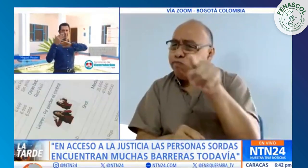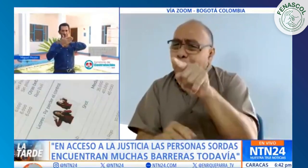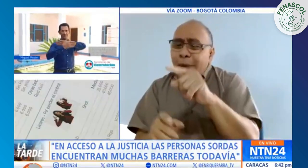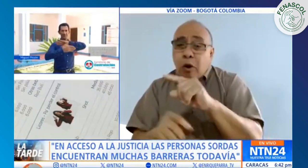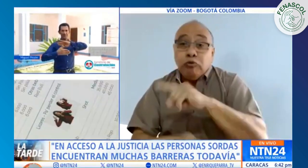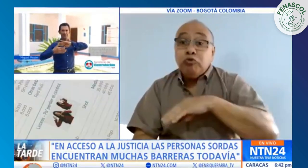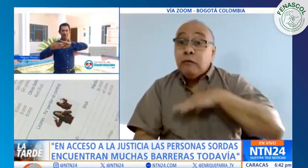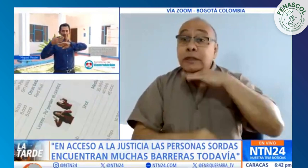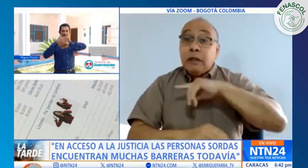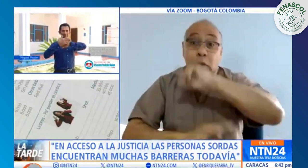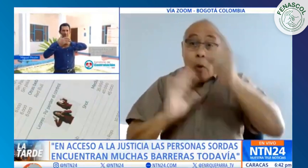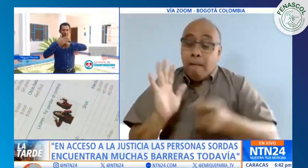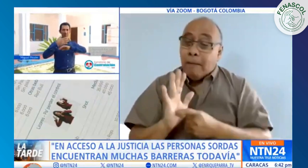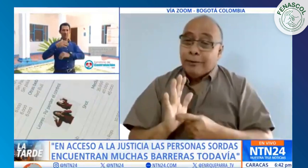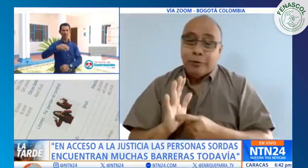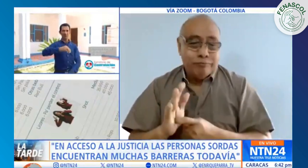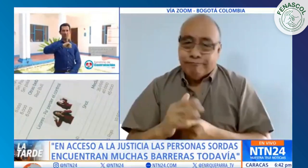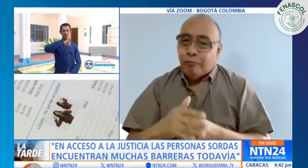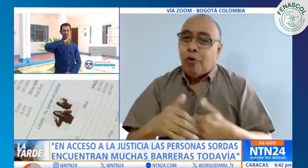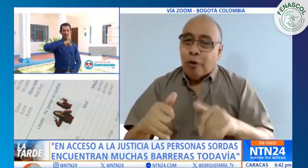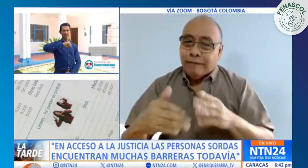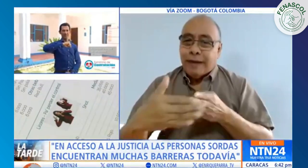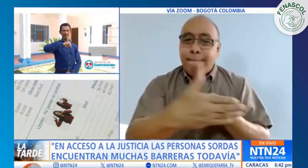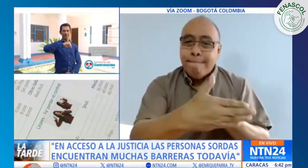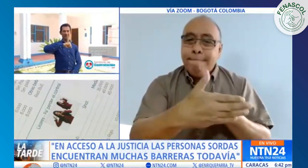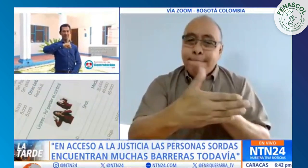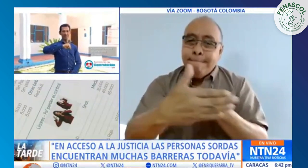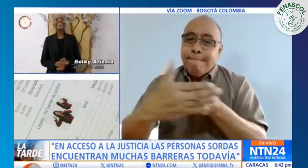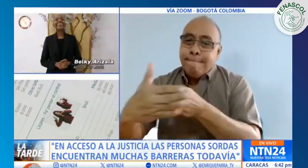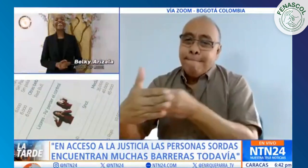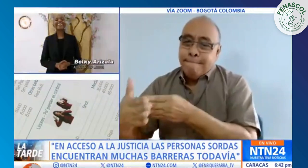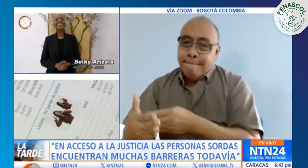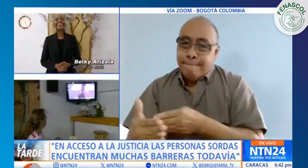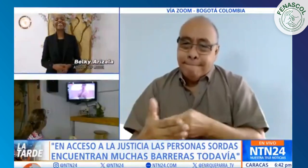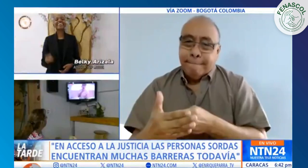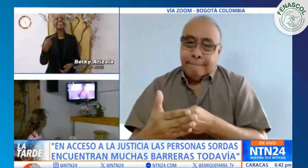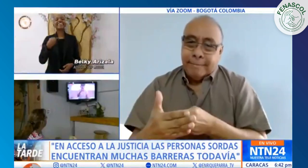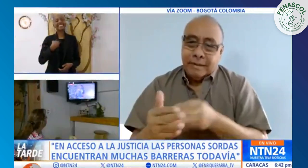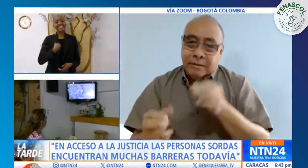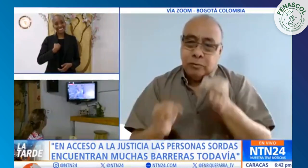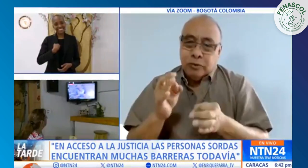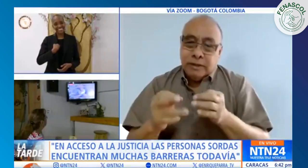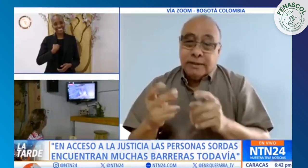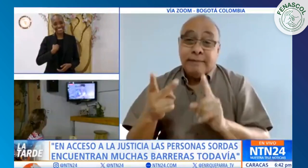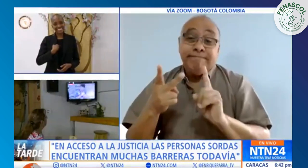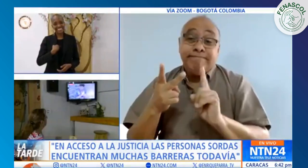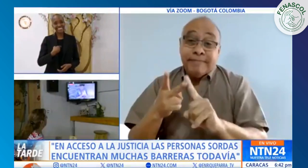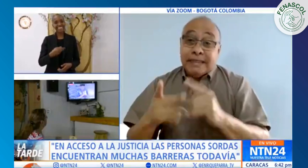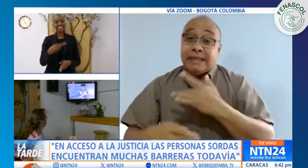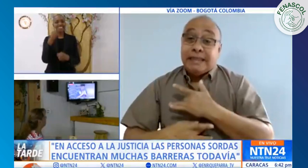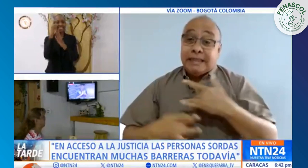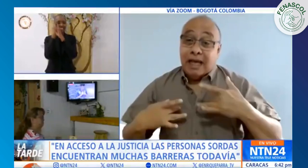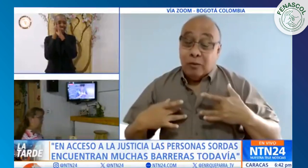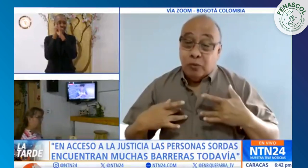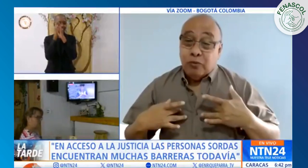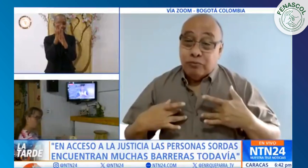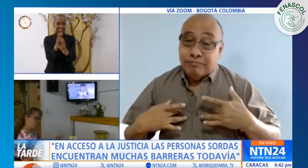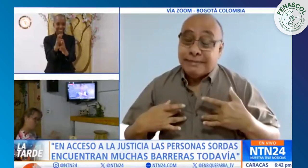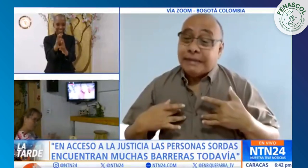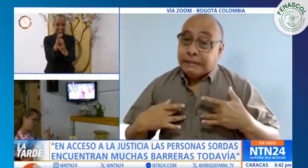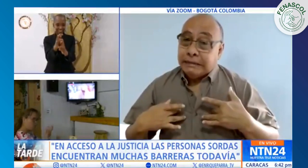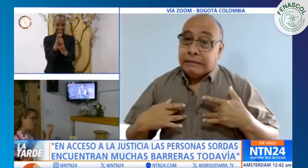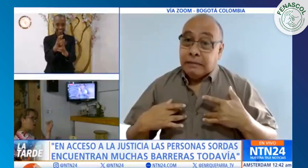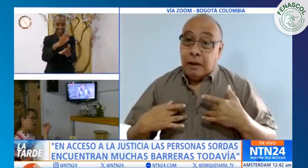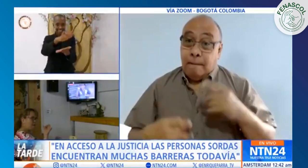en desigualdad. Vemos que hay algunos espacios de la justicia que se están haciendo acciones afirmativas, pero no